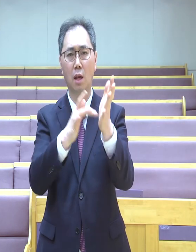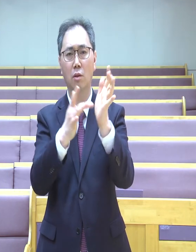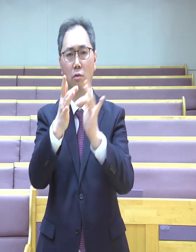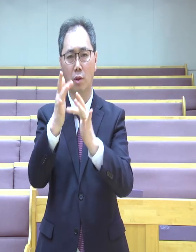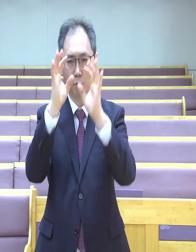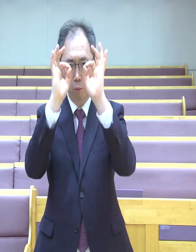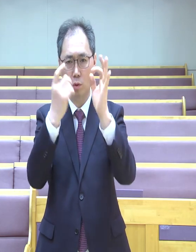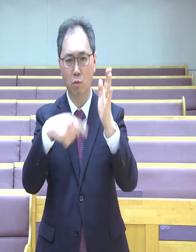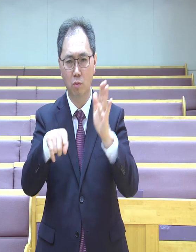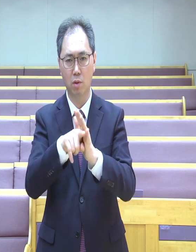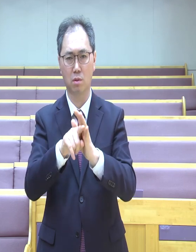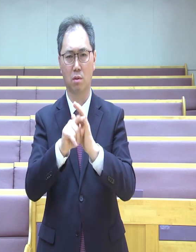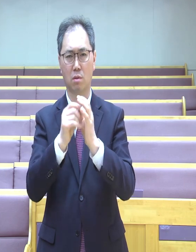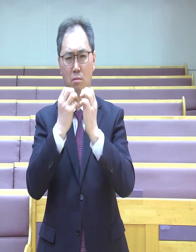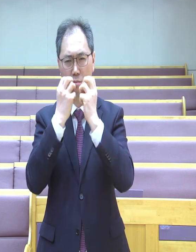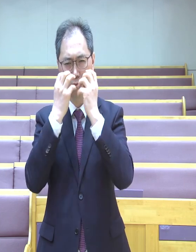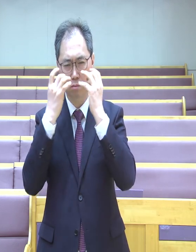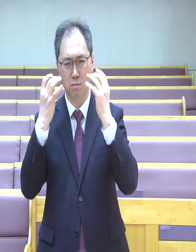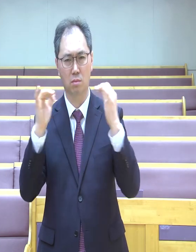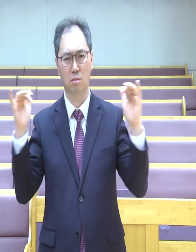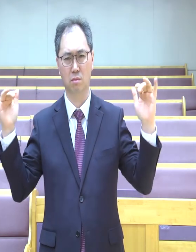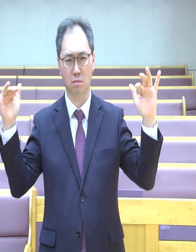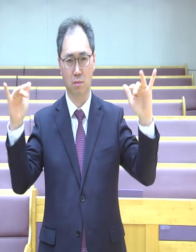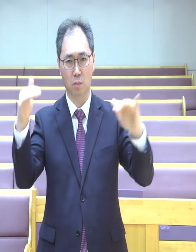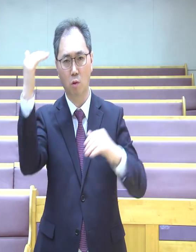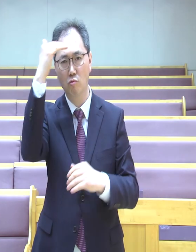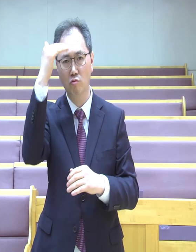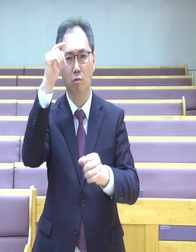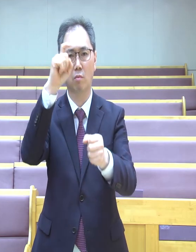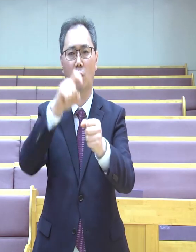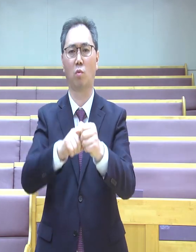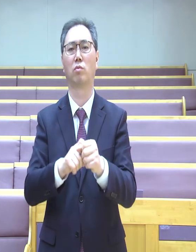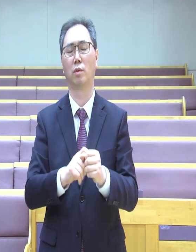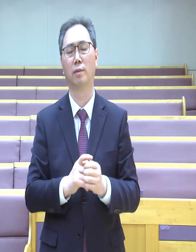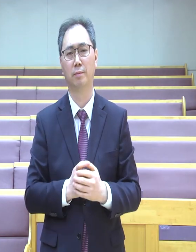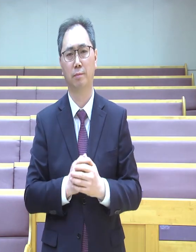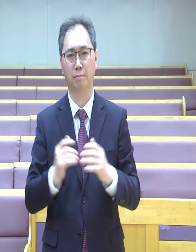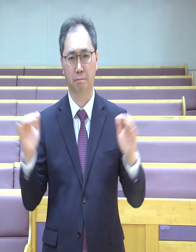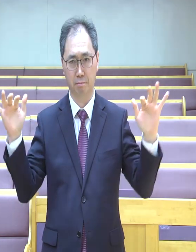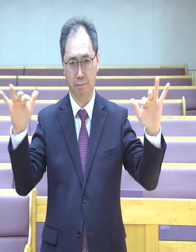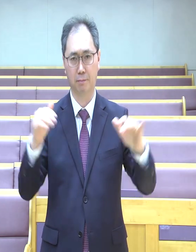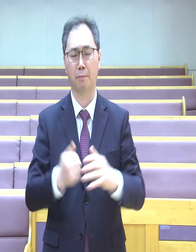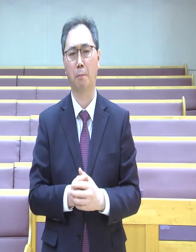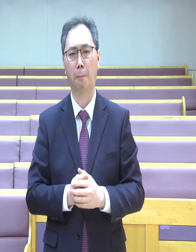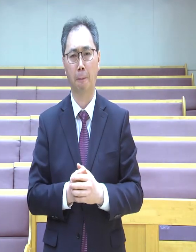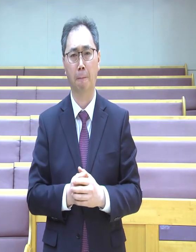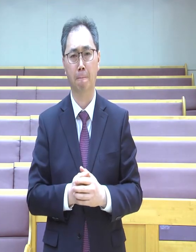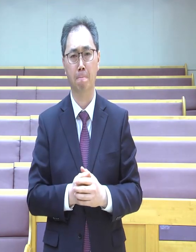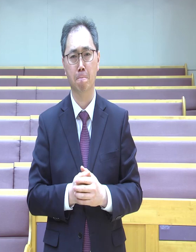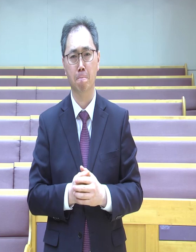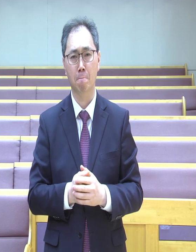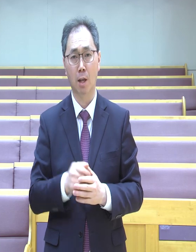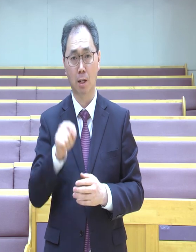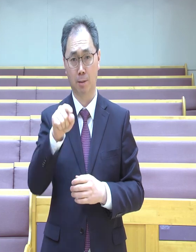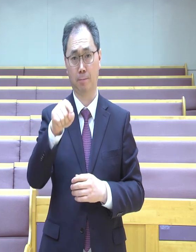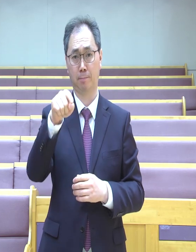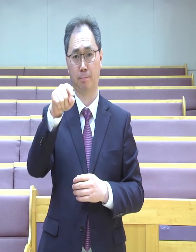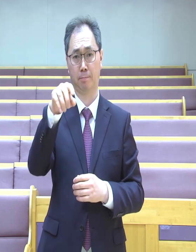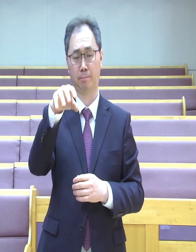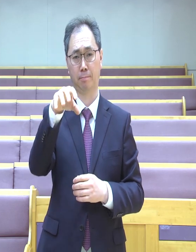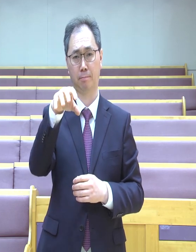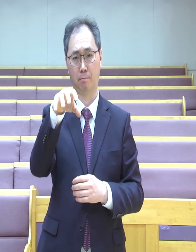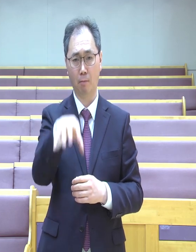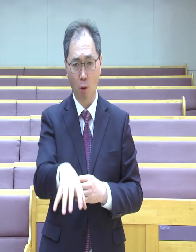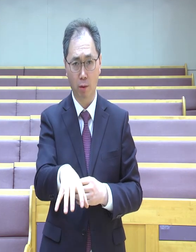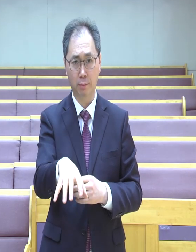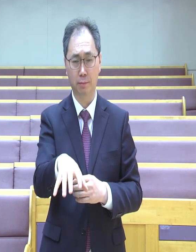수많은 사람들이 골고다 언덕으로 몰려와 있는 것을 볼 수 있습니다. 여기에는